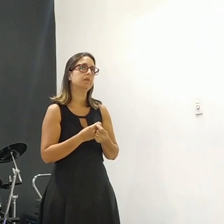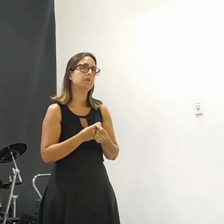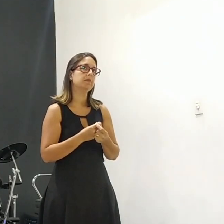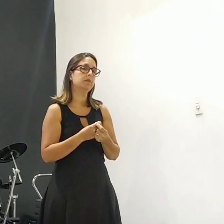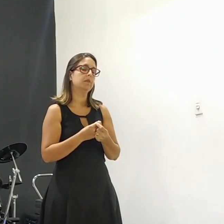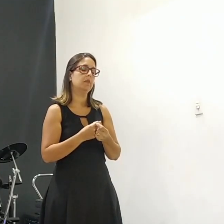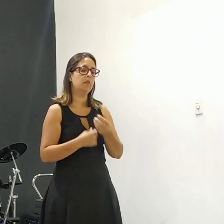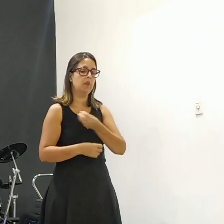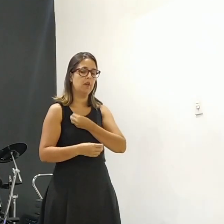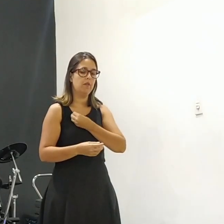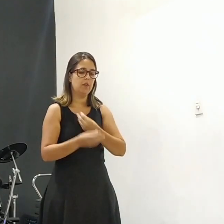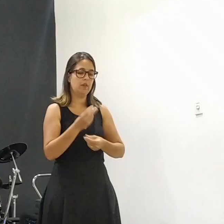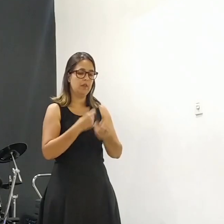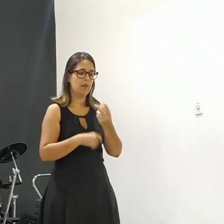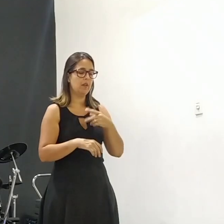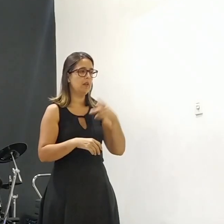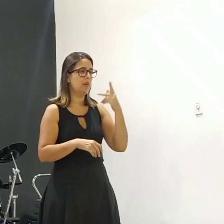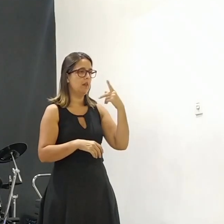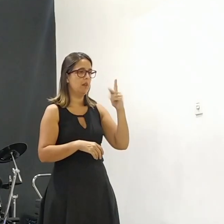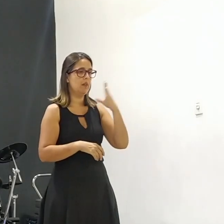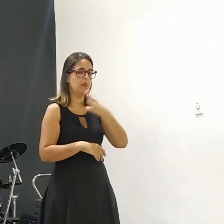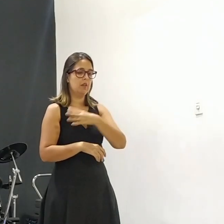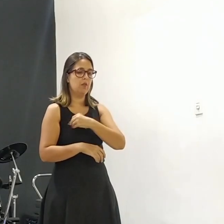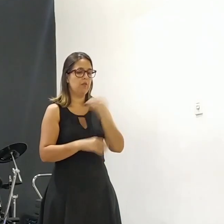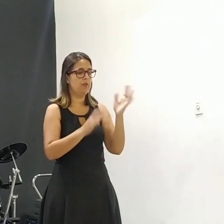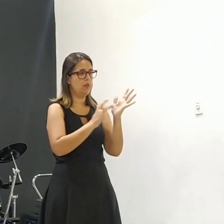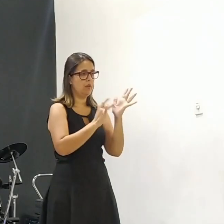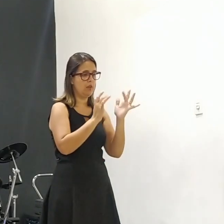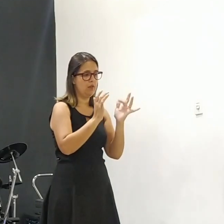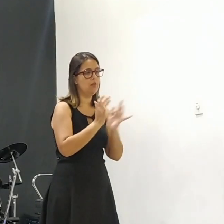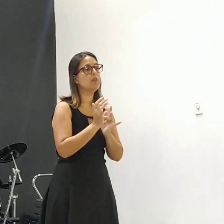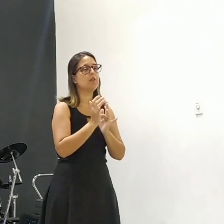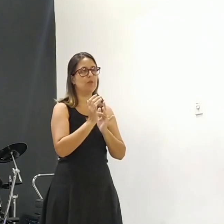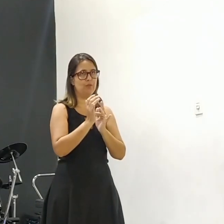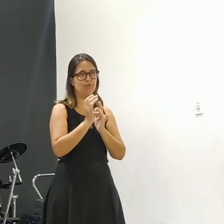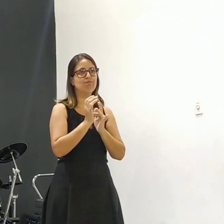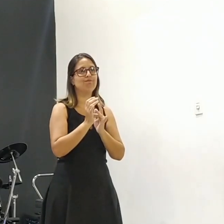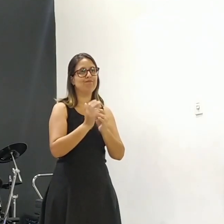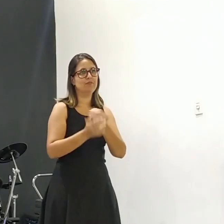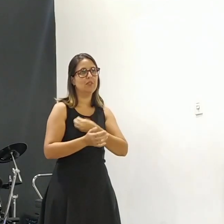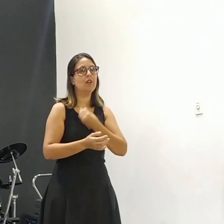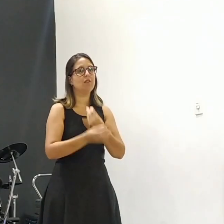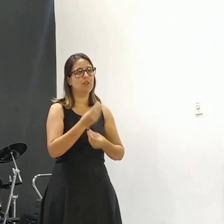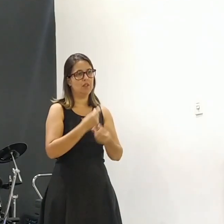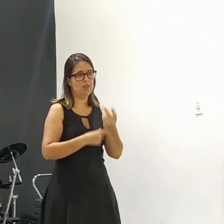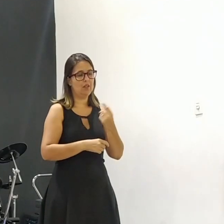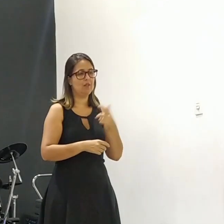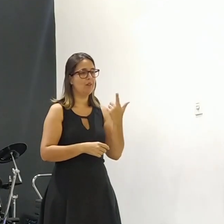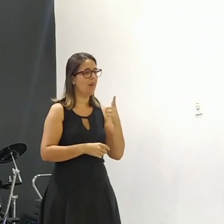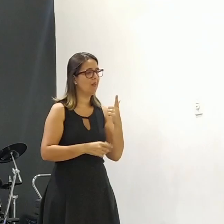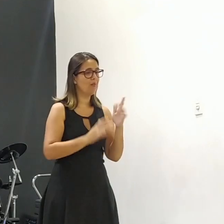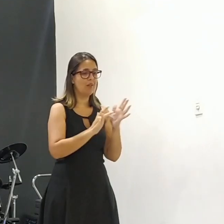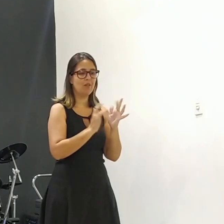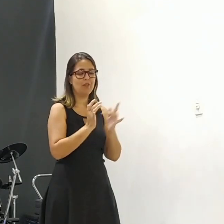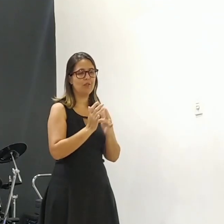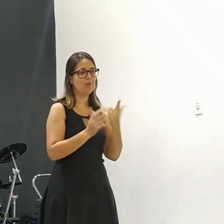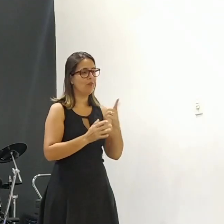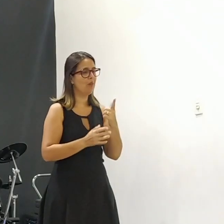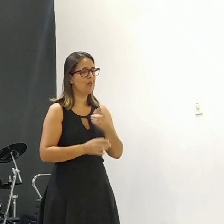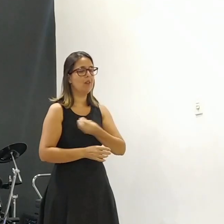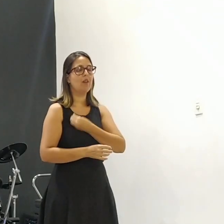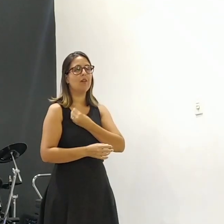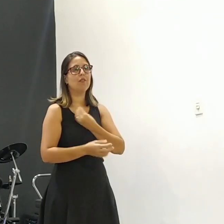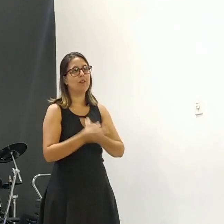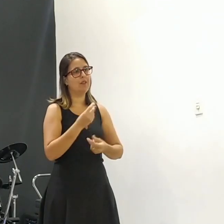seu Filho. Quem tem o Filho tem a vida. Quem não tem o Filho de Deus não tem a vida. Aleluia. Então Deus